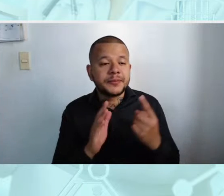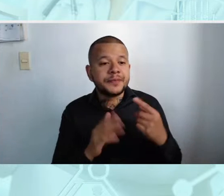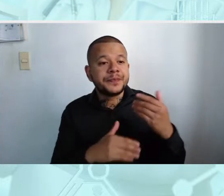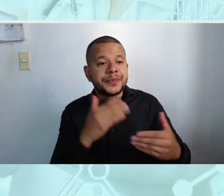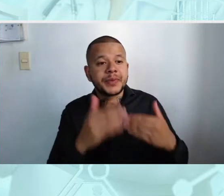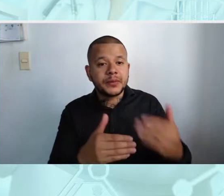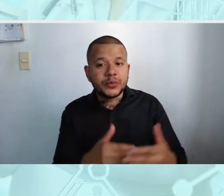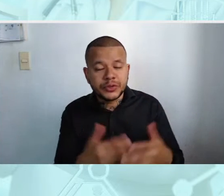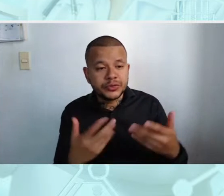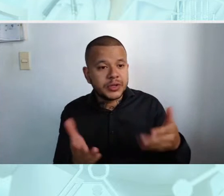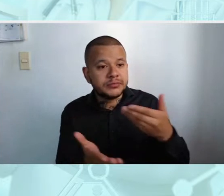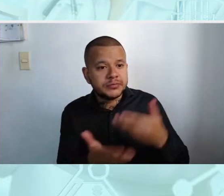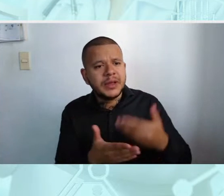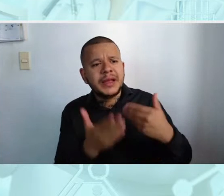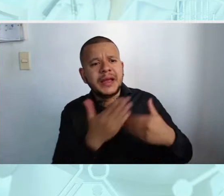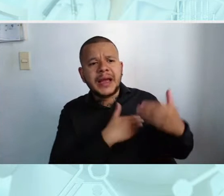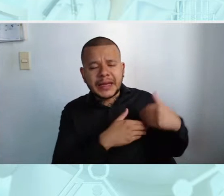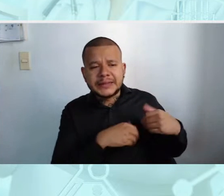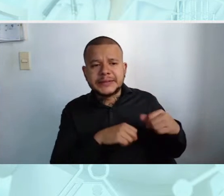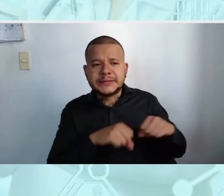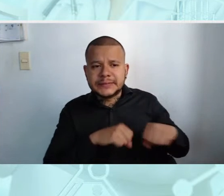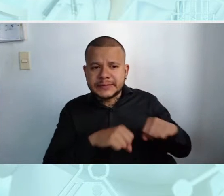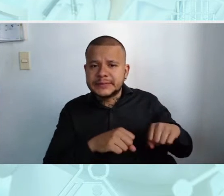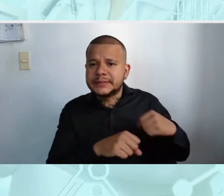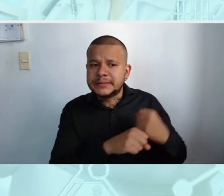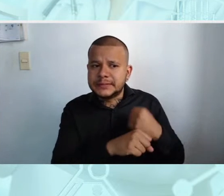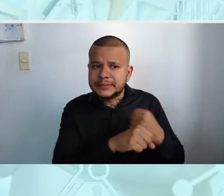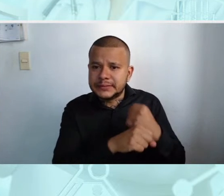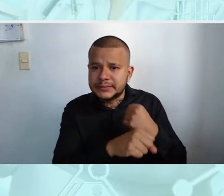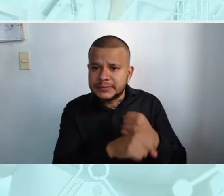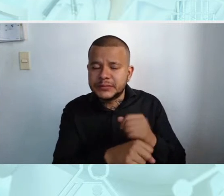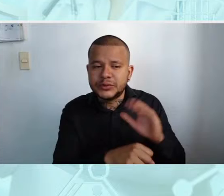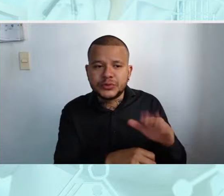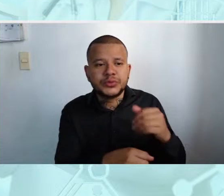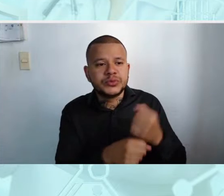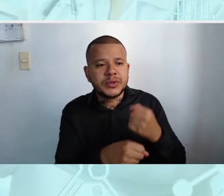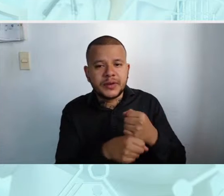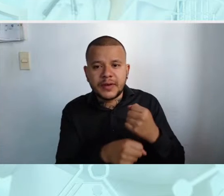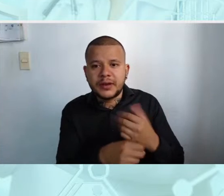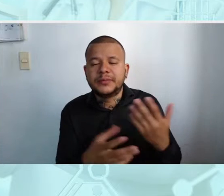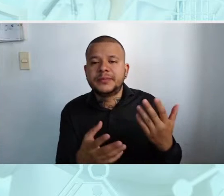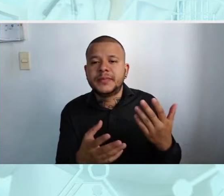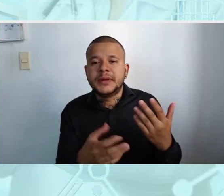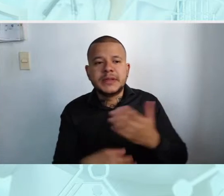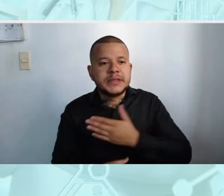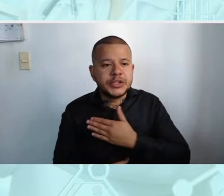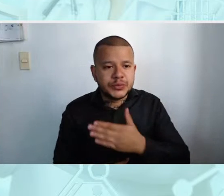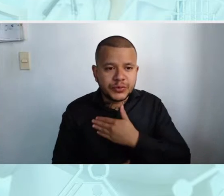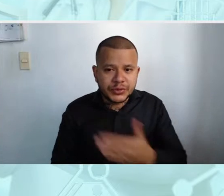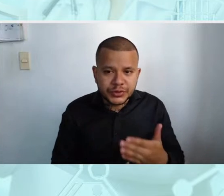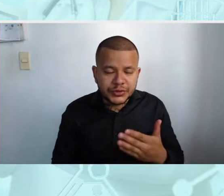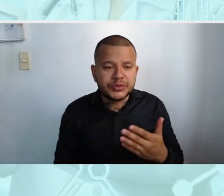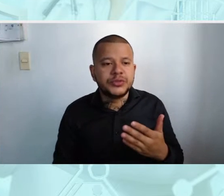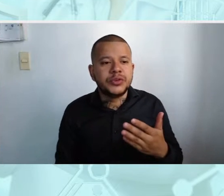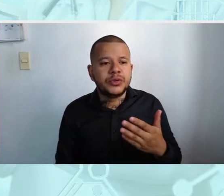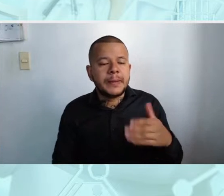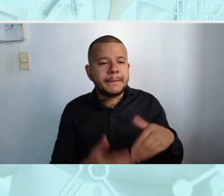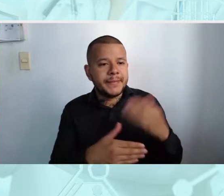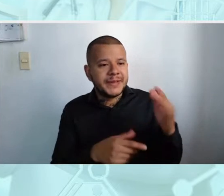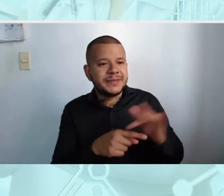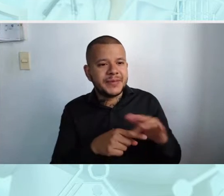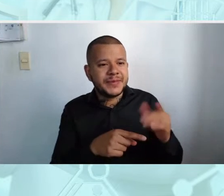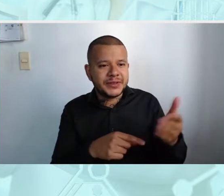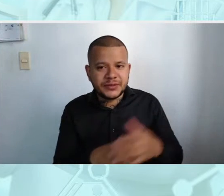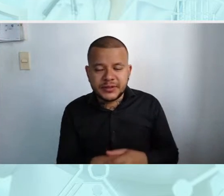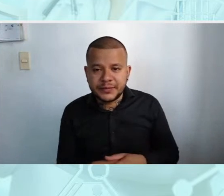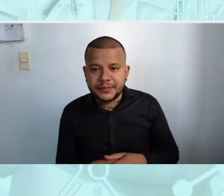que desde hace unos años se venía generando, ¿cierto? El trabajo también, la disposición para poderse implementar desde,